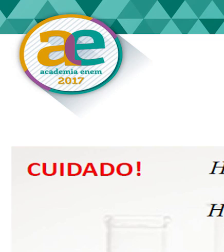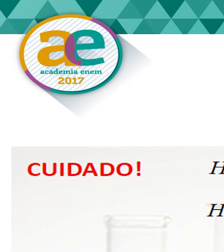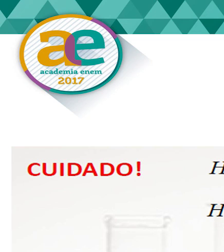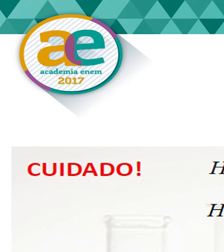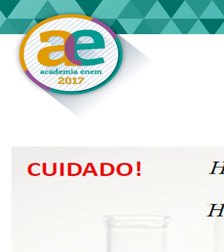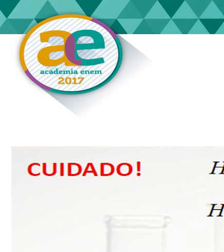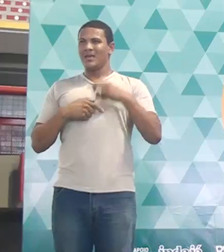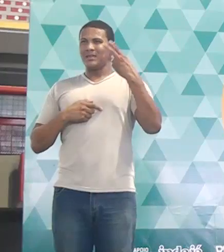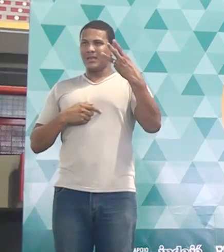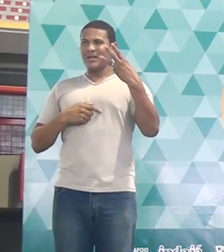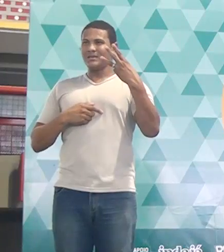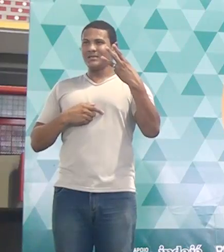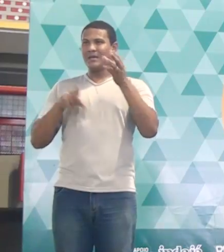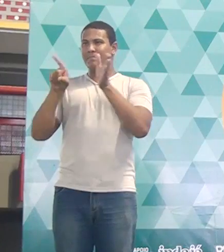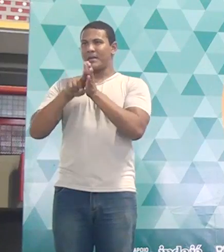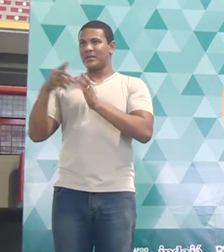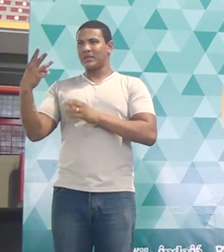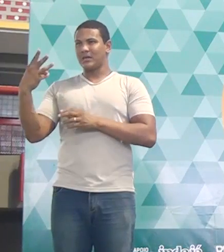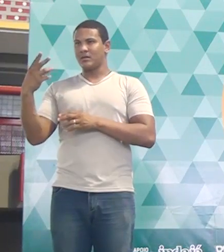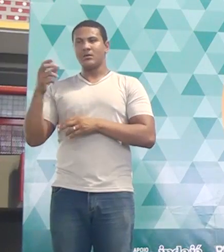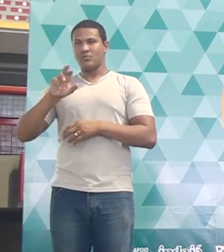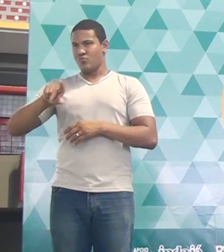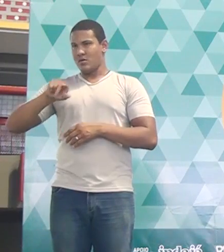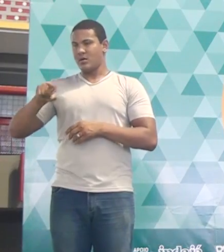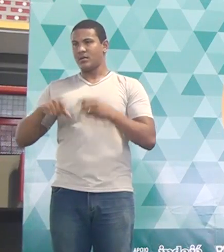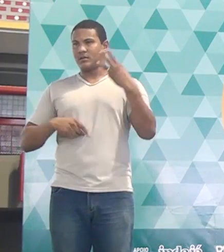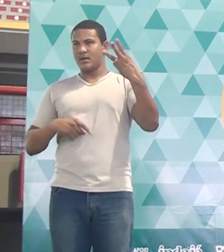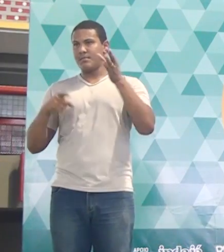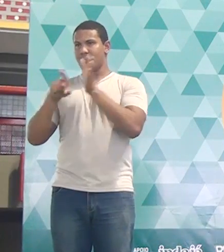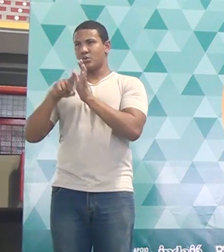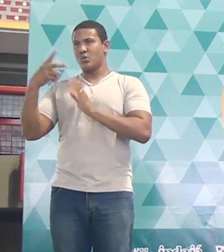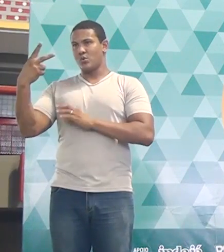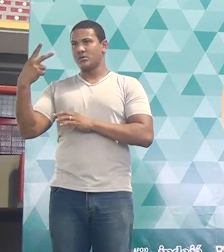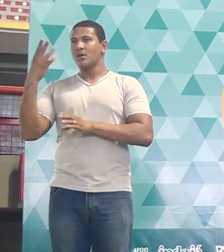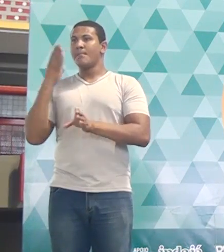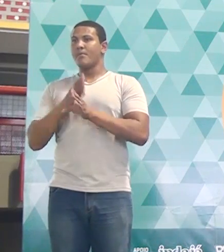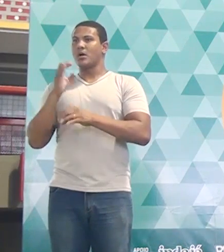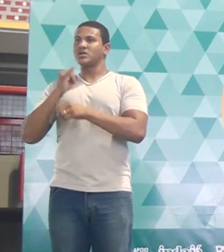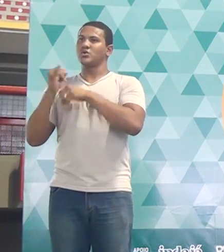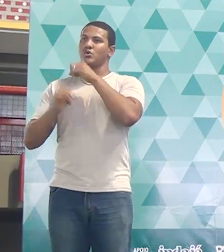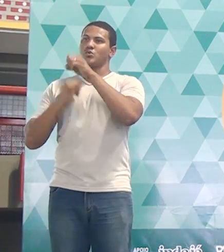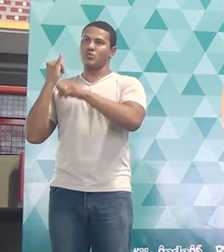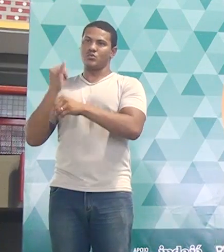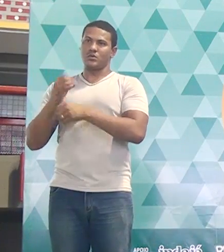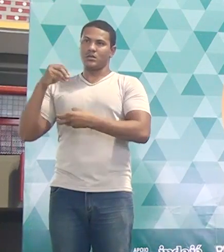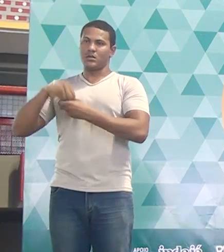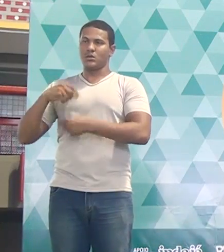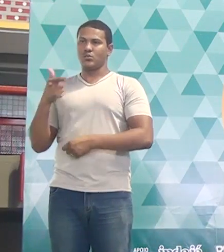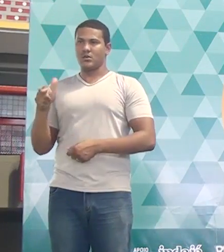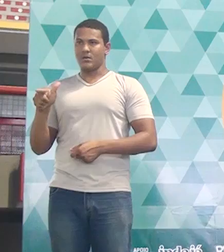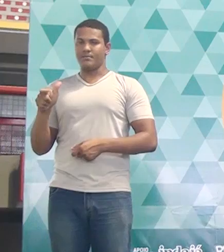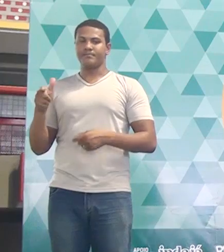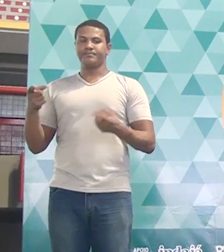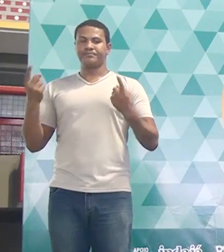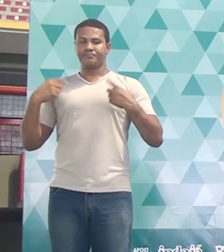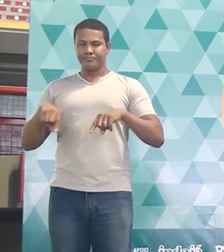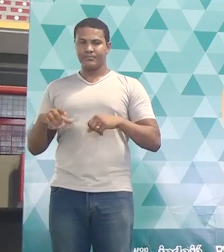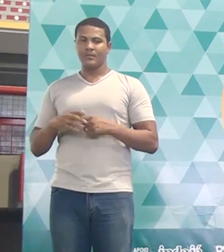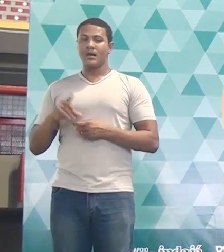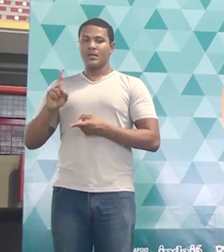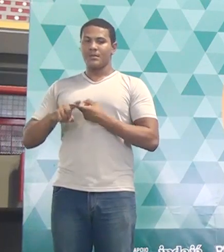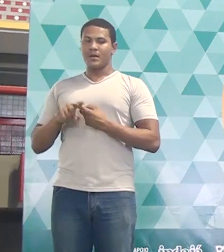menos 3, é 3 menos 2. O outro H3PO2 é a outra exceção. Ele tem